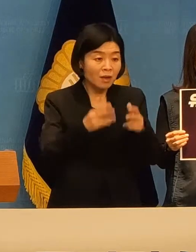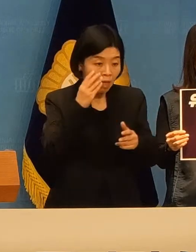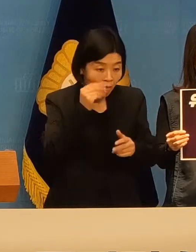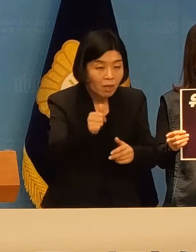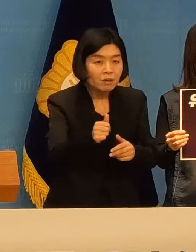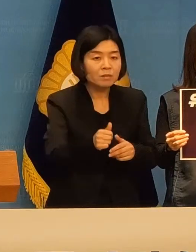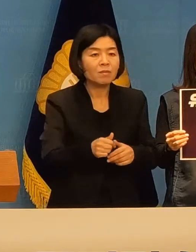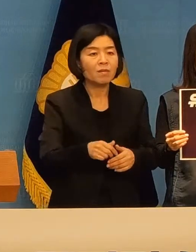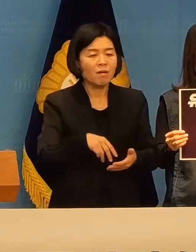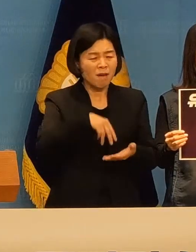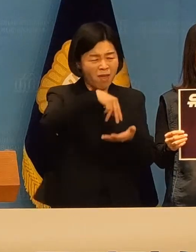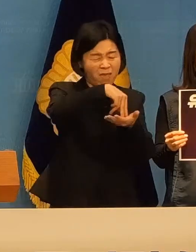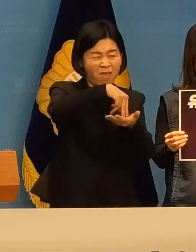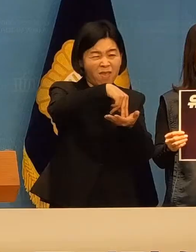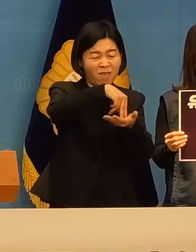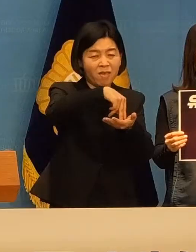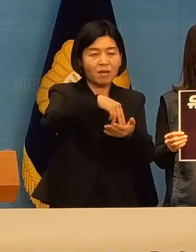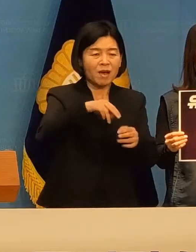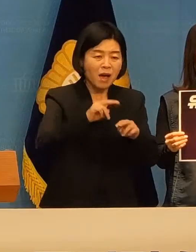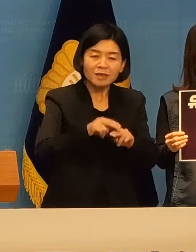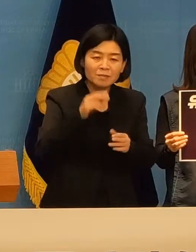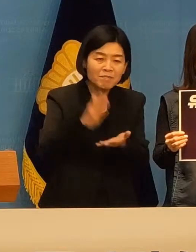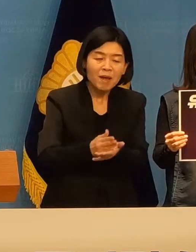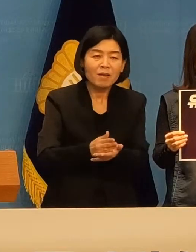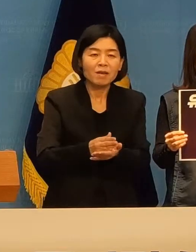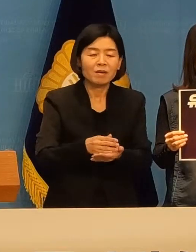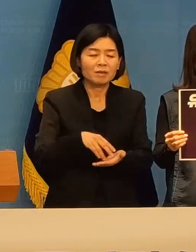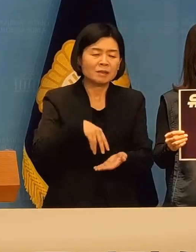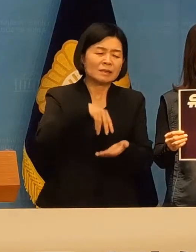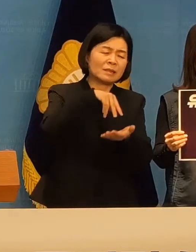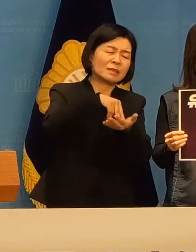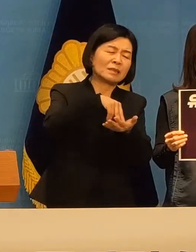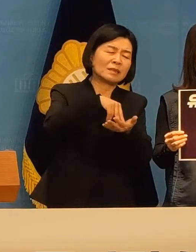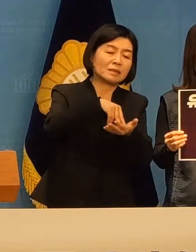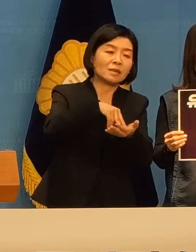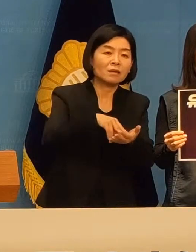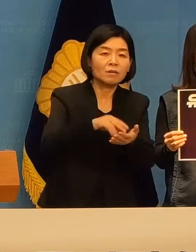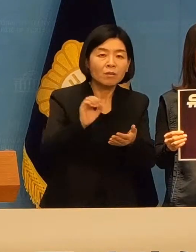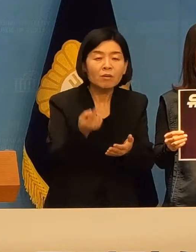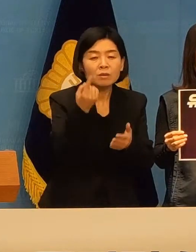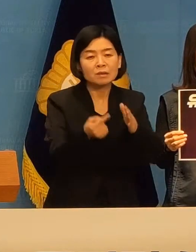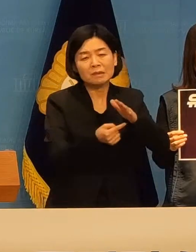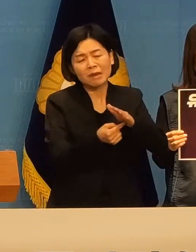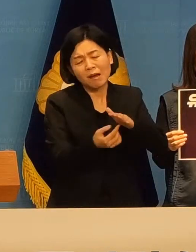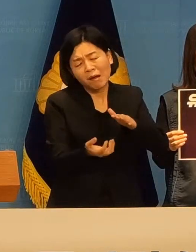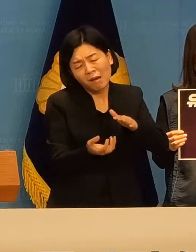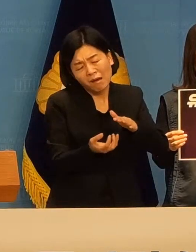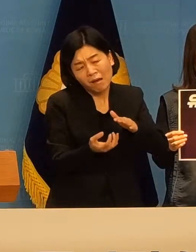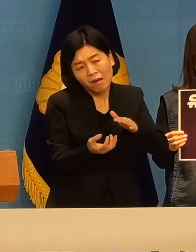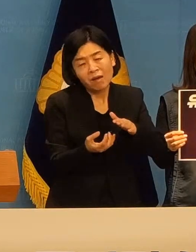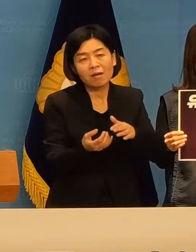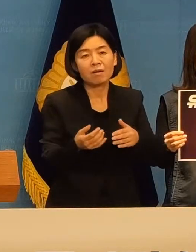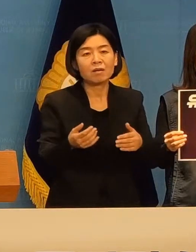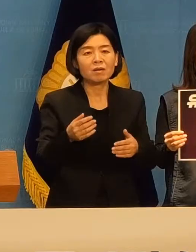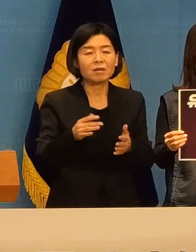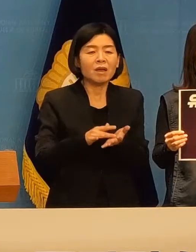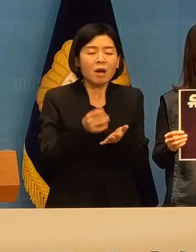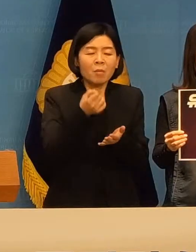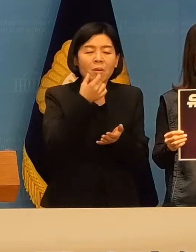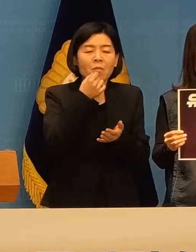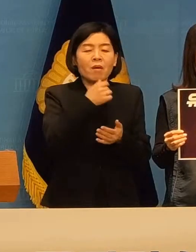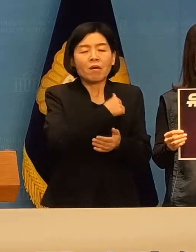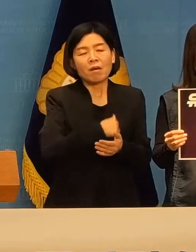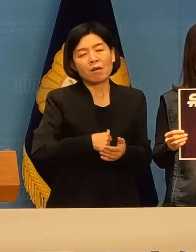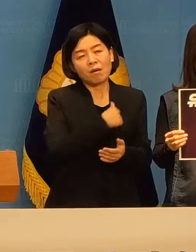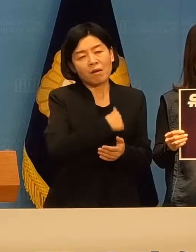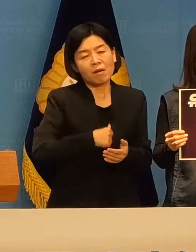앉지도 못하게 해서 얻은 족족 근막염은 진통제로 서서 버티고 장시간 서서 일하는